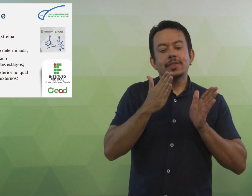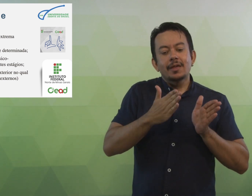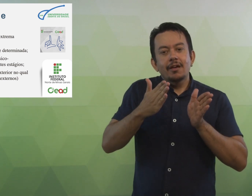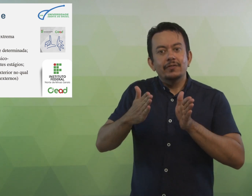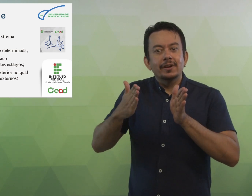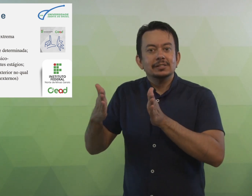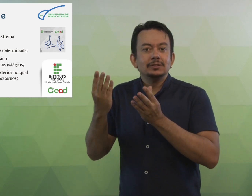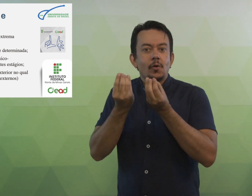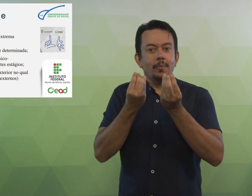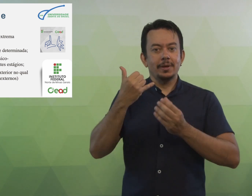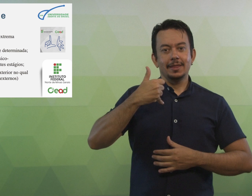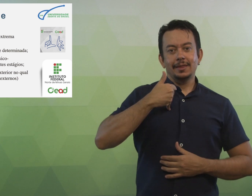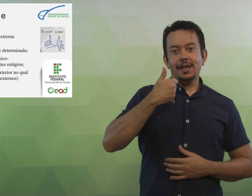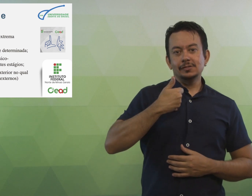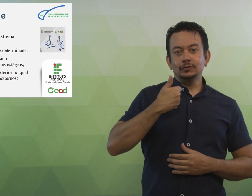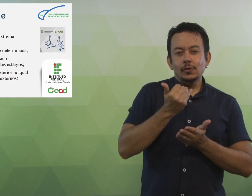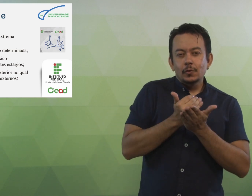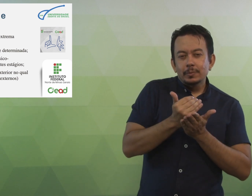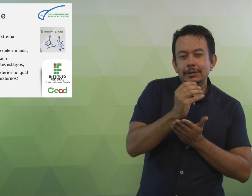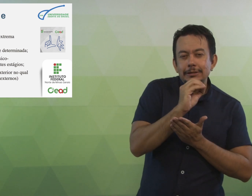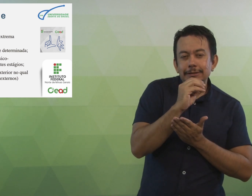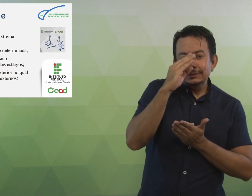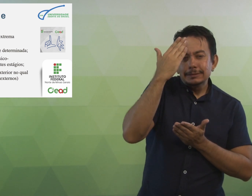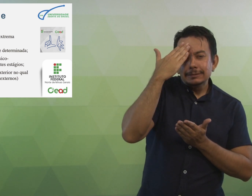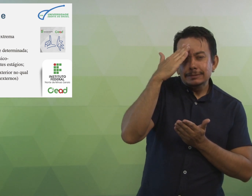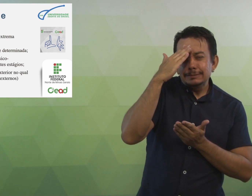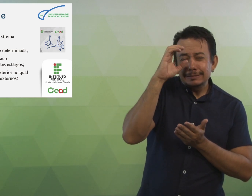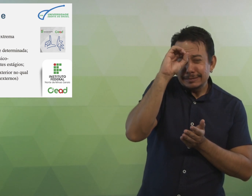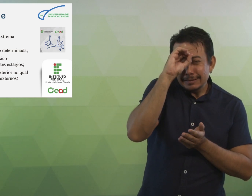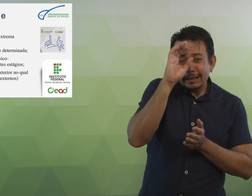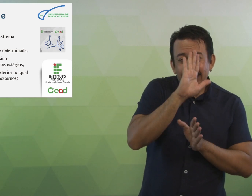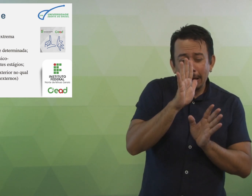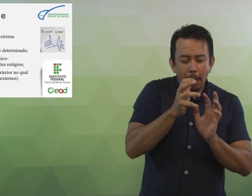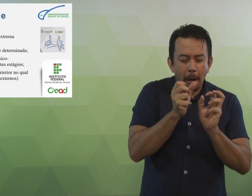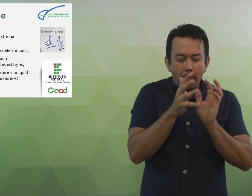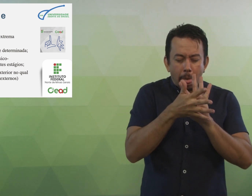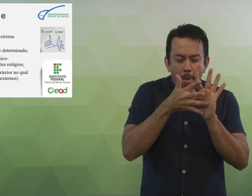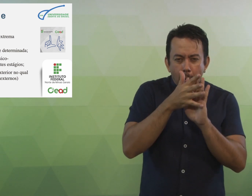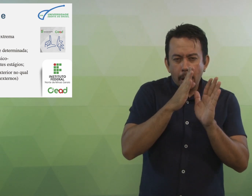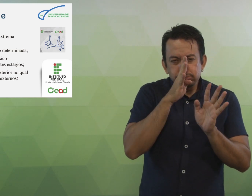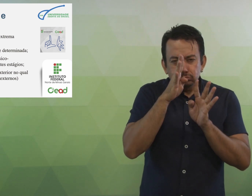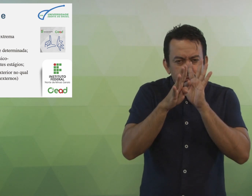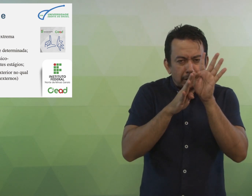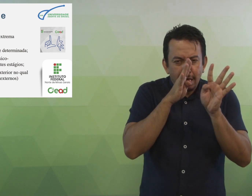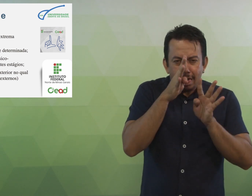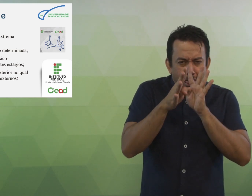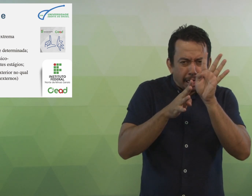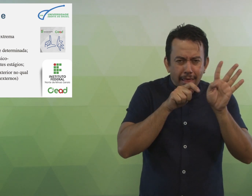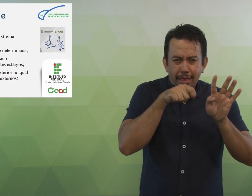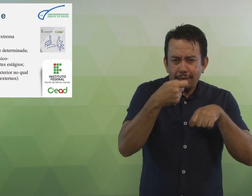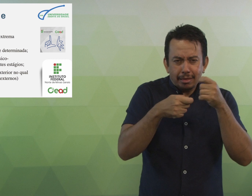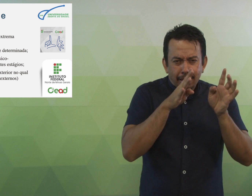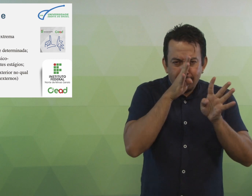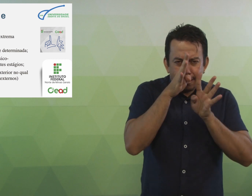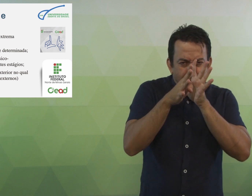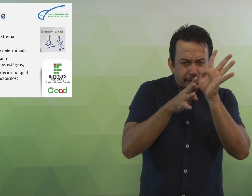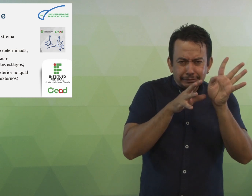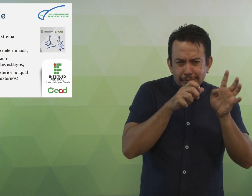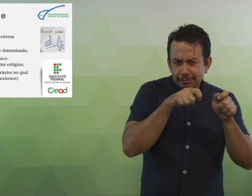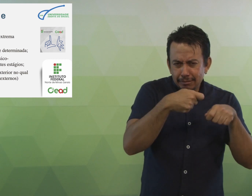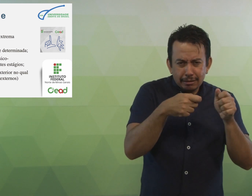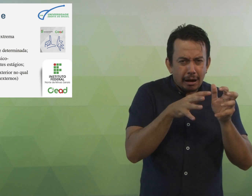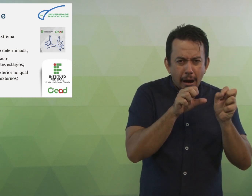engatinhar, conseguir a caminhar. Então, são estágios, são diferentes estágios que ela vai passando. No início, ela não sabia